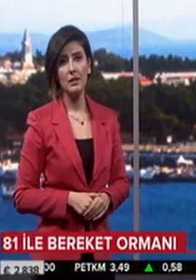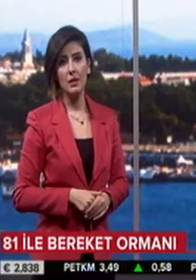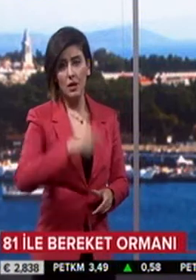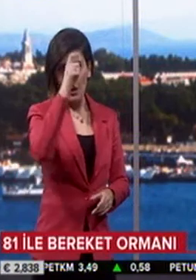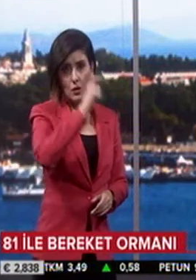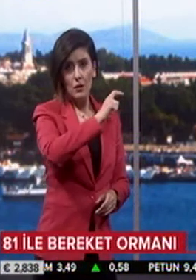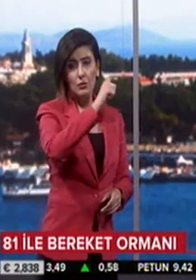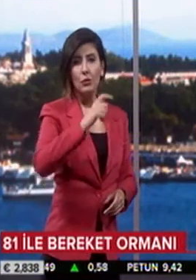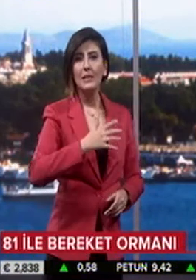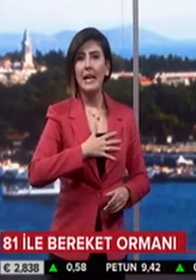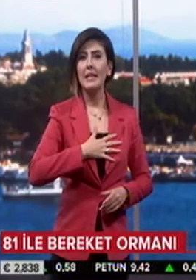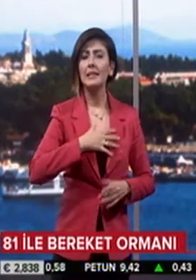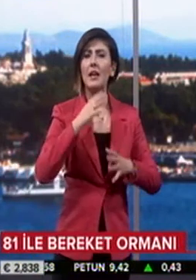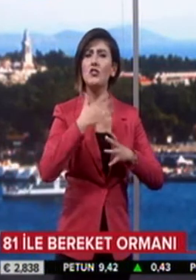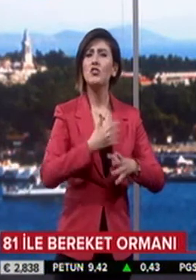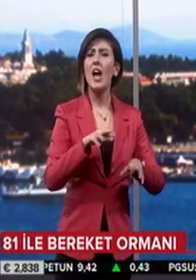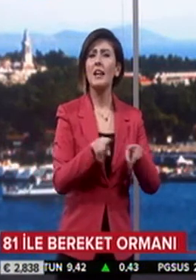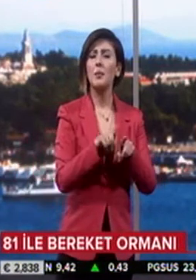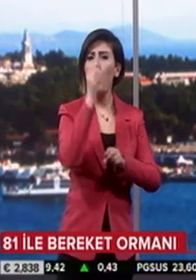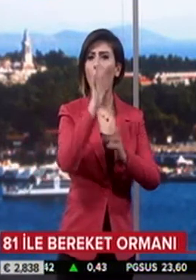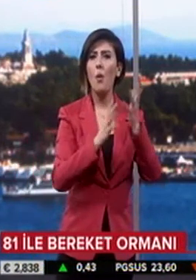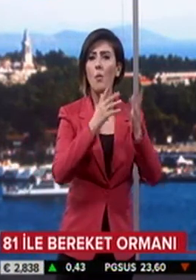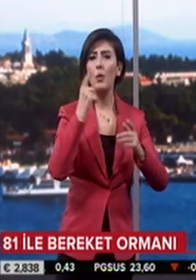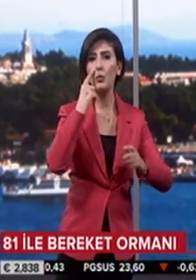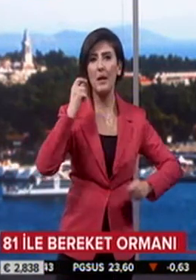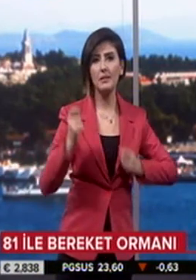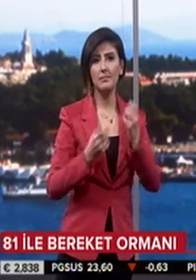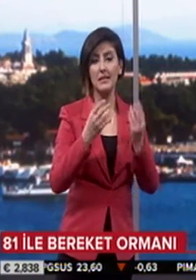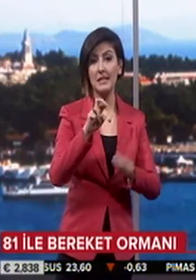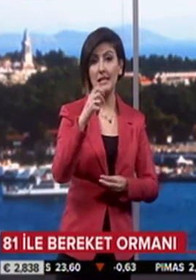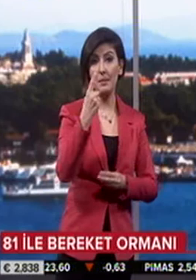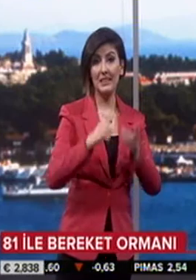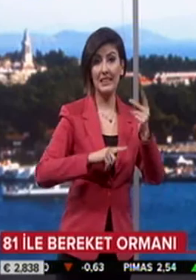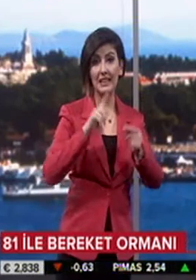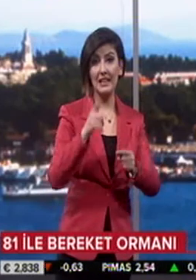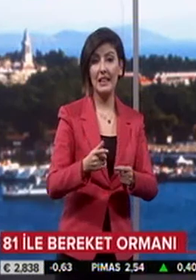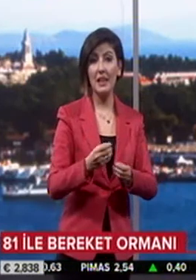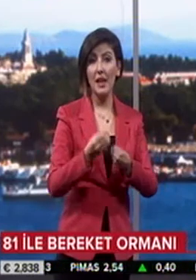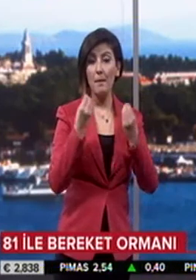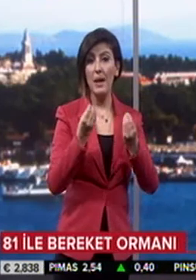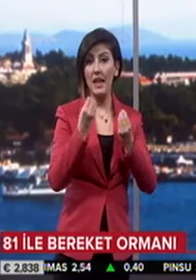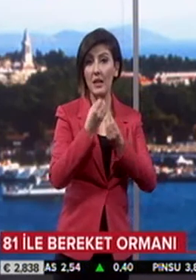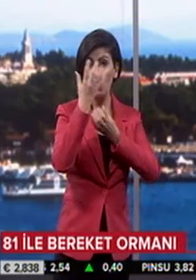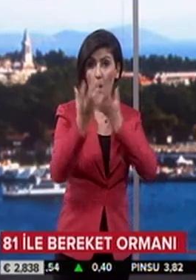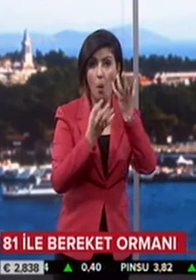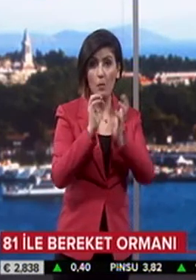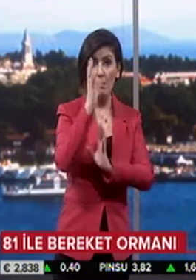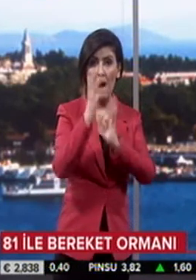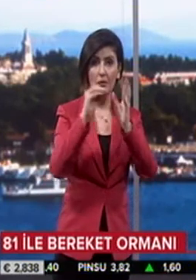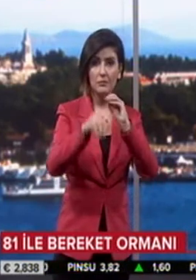Türkiye'nin ciğerleri ormanlarımız için hükümet harekete geçti. 81 ilde bereket ormanları kuruluyor. Cumhurbaşkanı Erdoğan'ın eşi